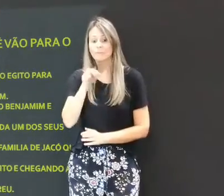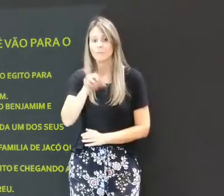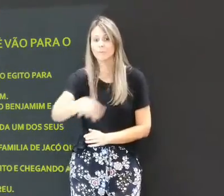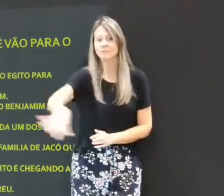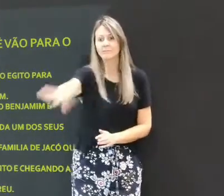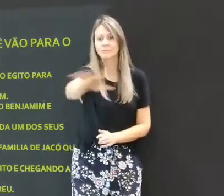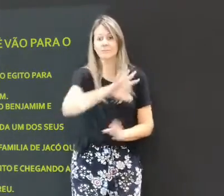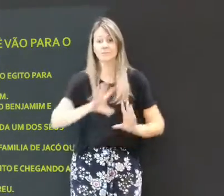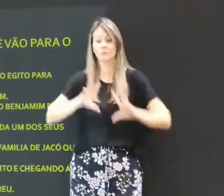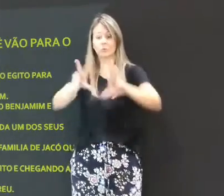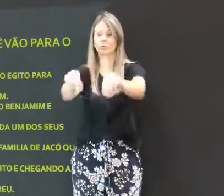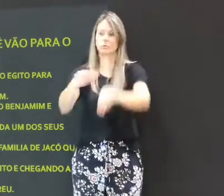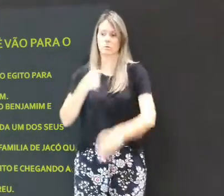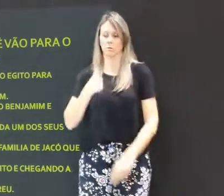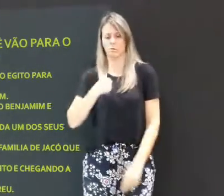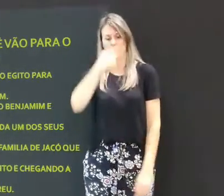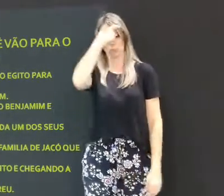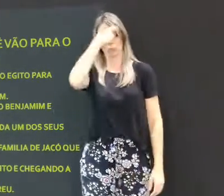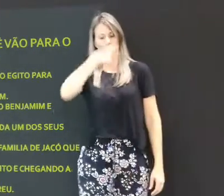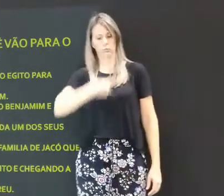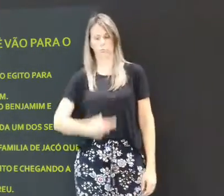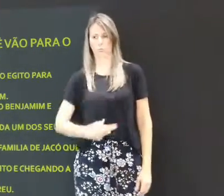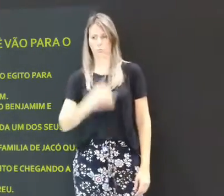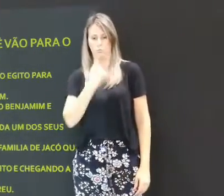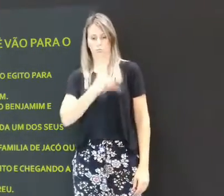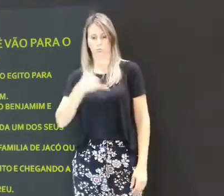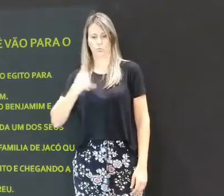Eu sou José. Ele falou para todos os irmãos que estavam ali.